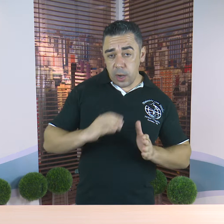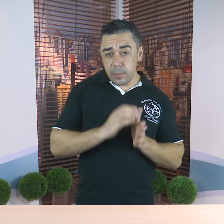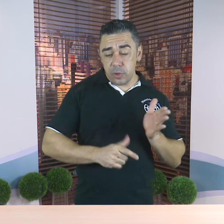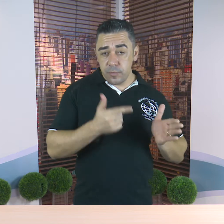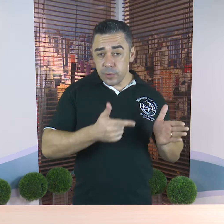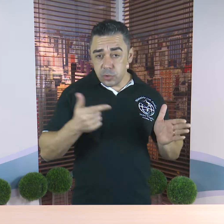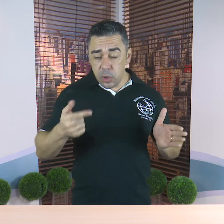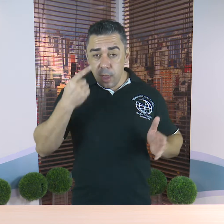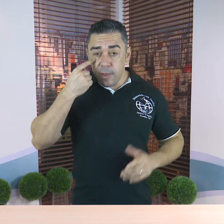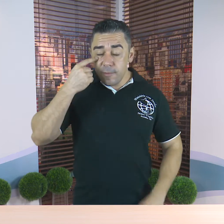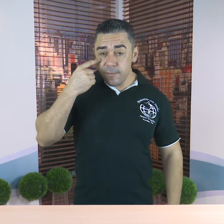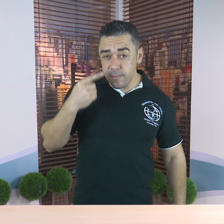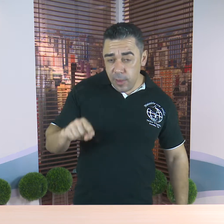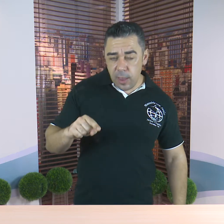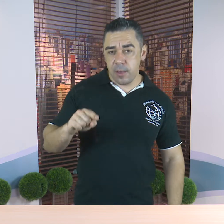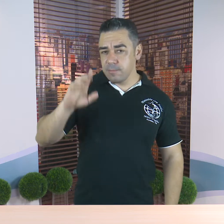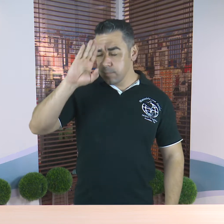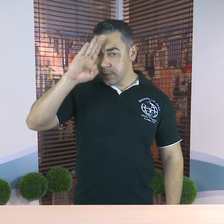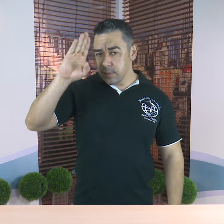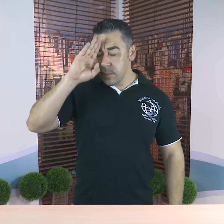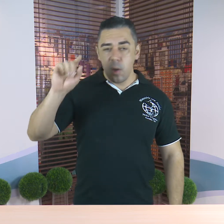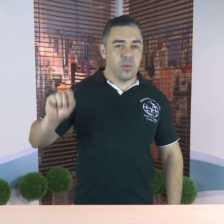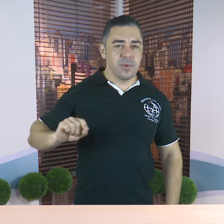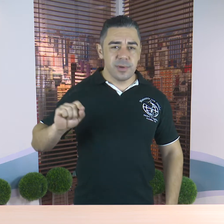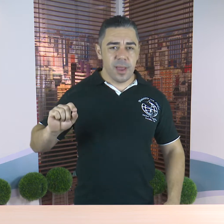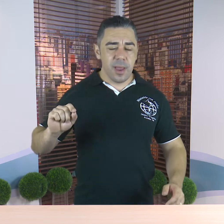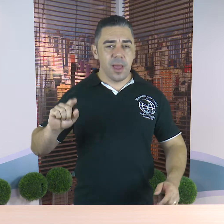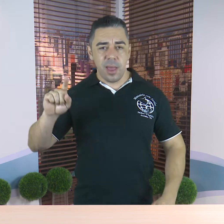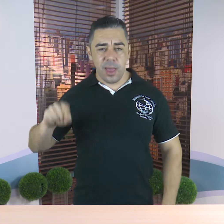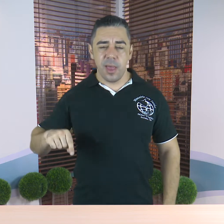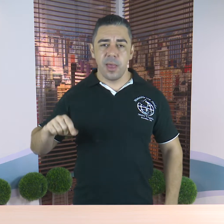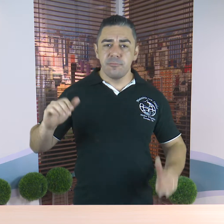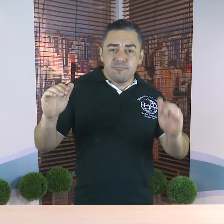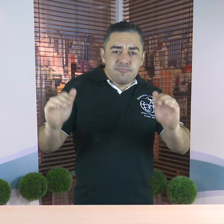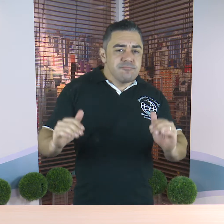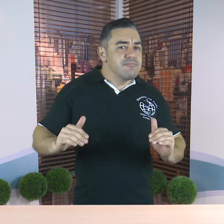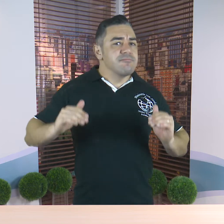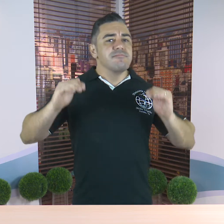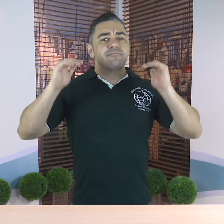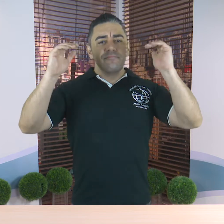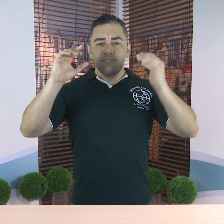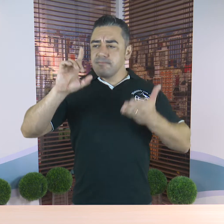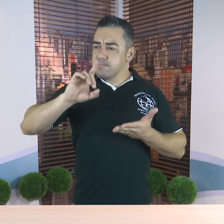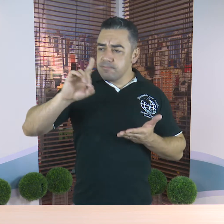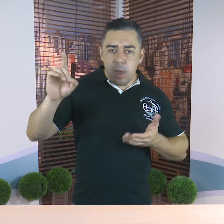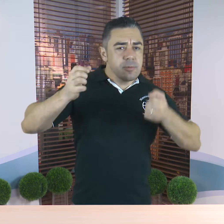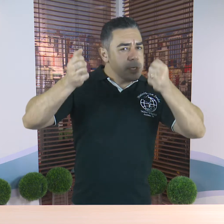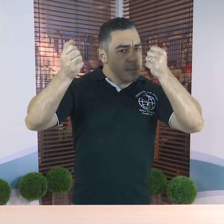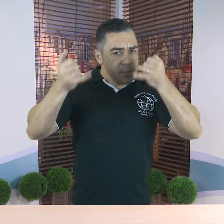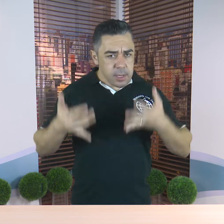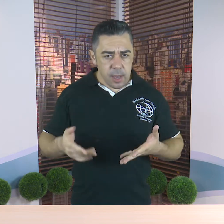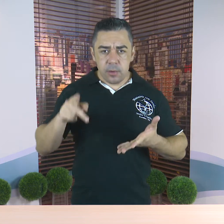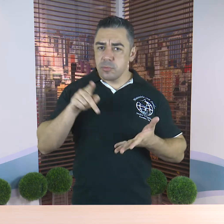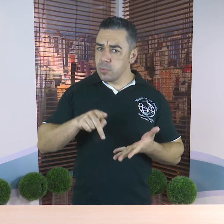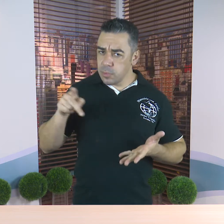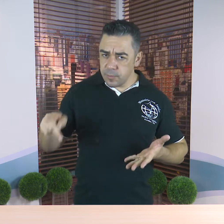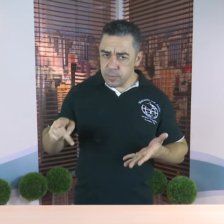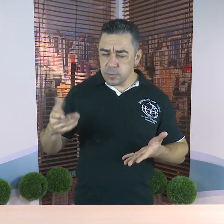vê-lo pondo em destaque a transcendência divina, bem explicada pelo professor Sandro. Nesses